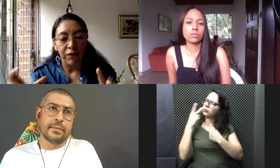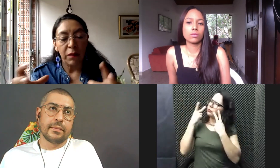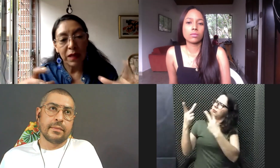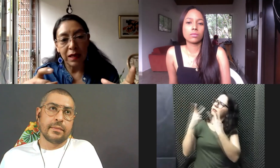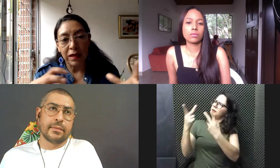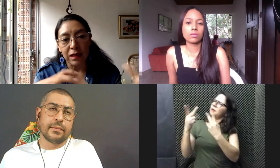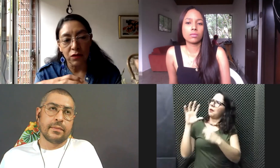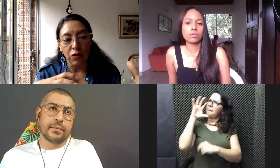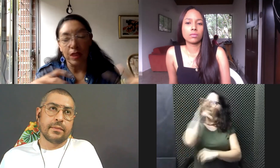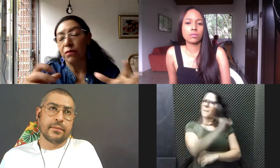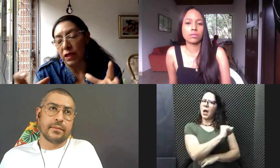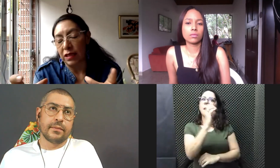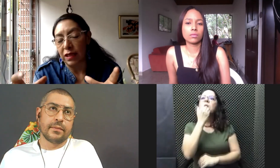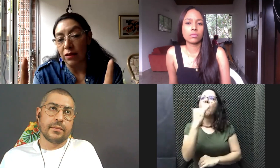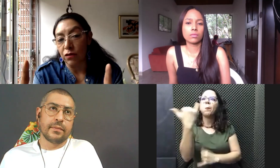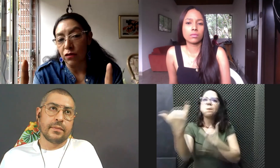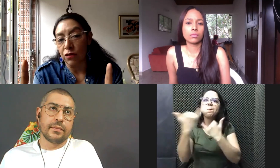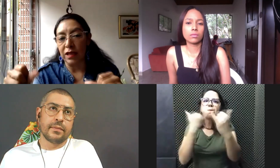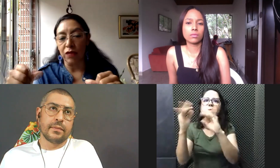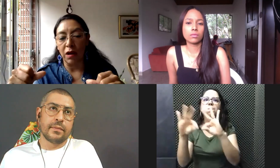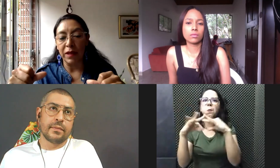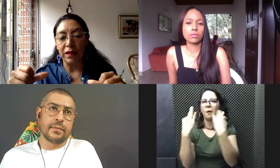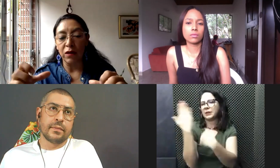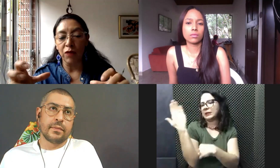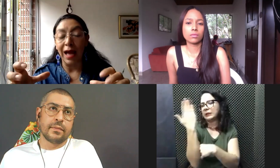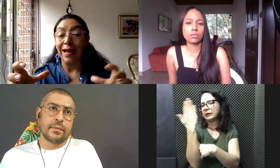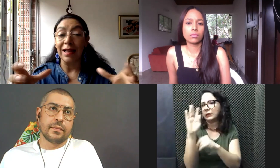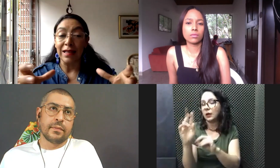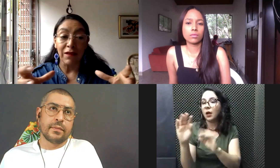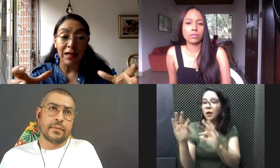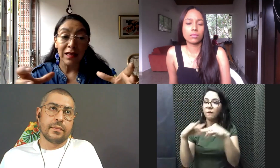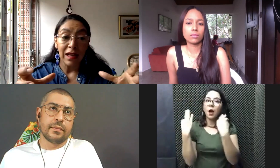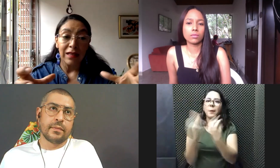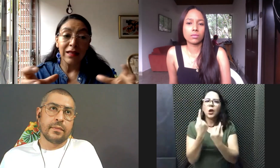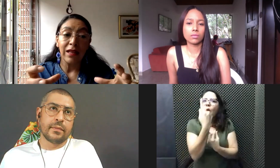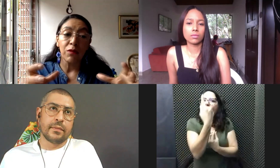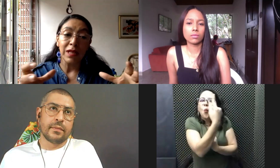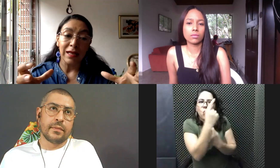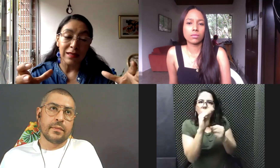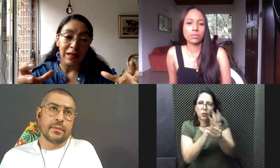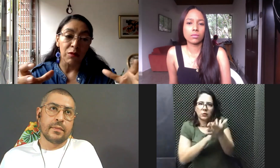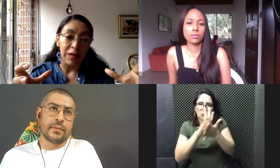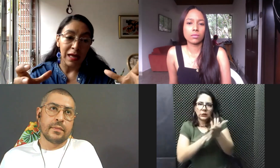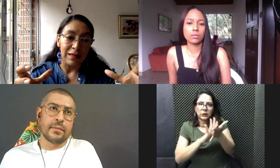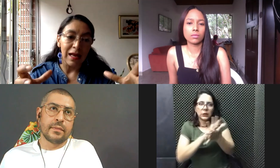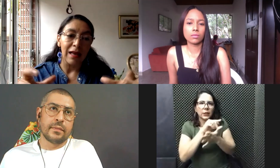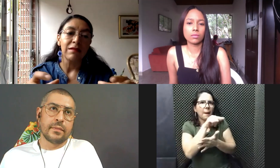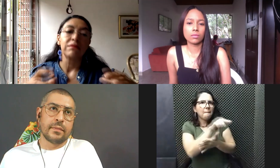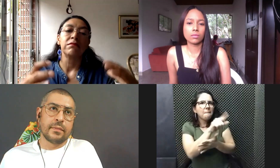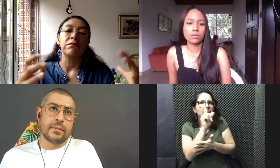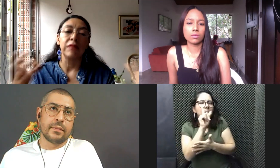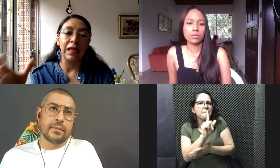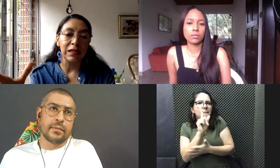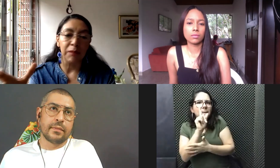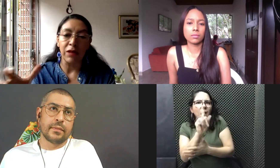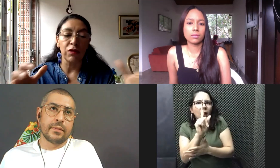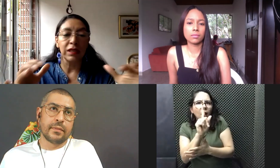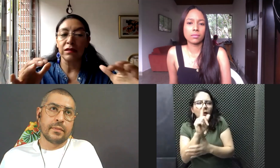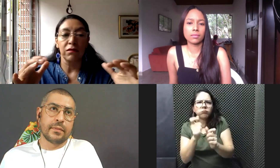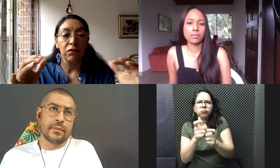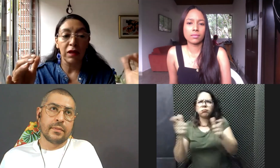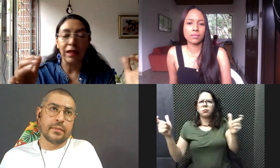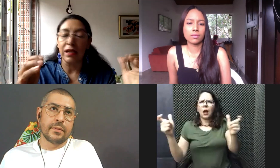había familias sordas, pues en este caso se muestra solamente una, el nivel de dominancia del